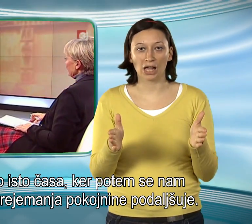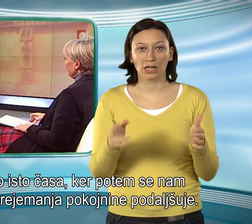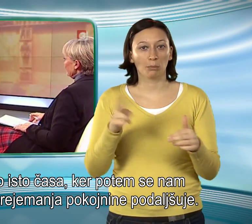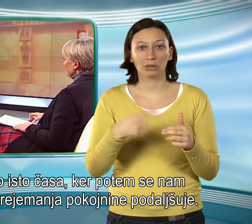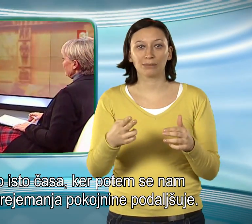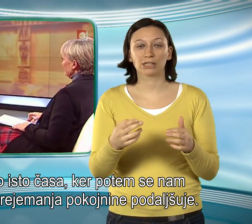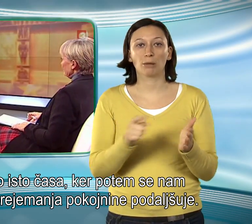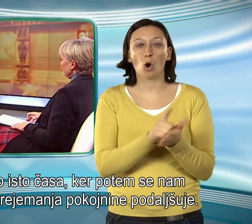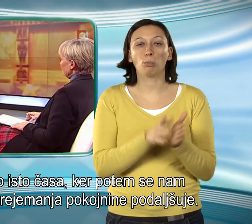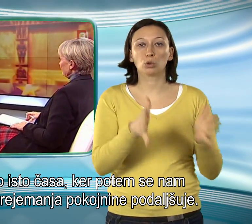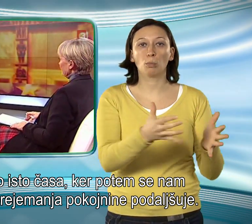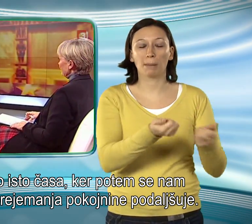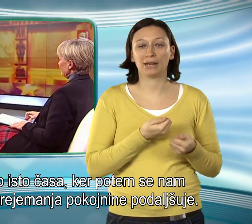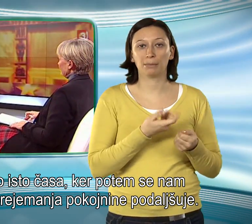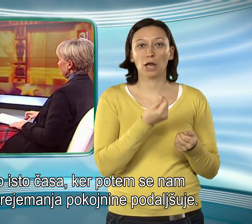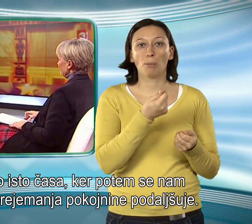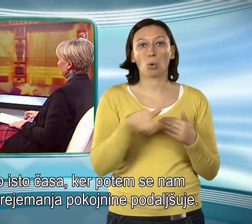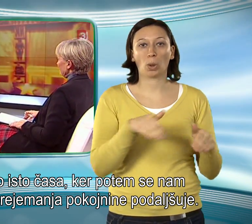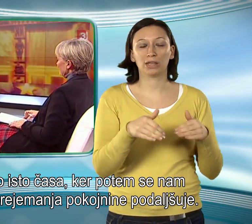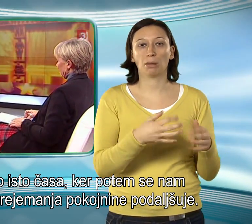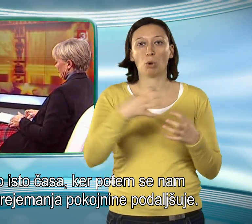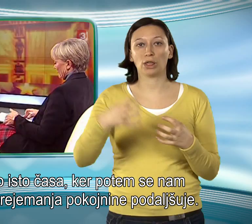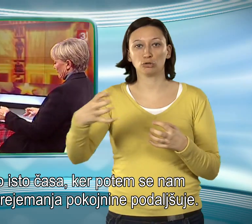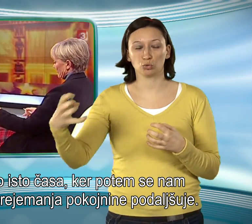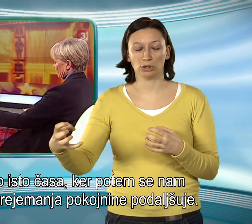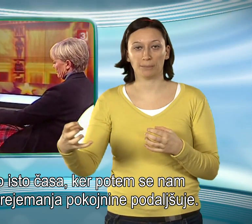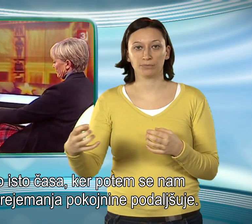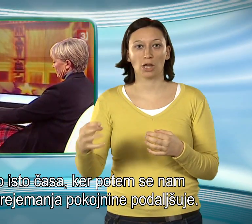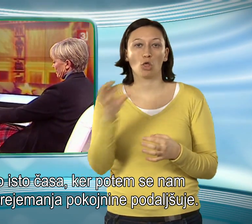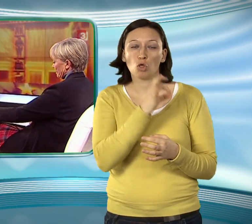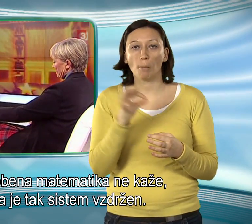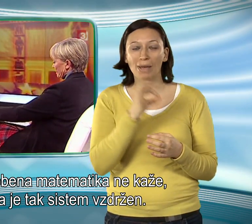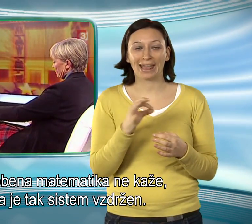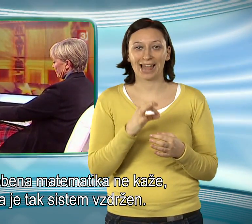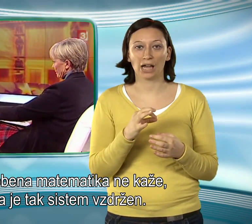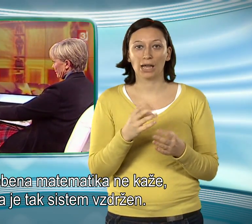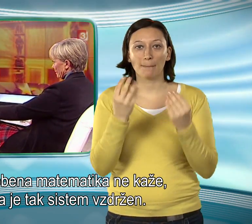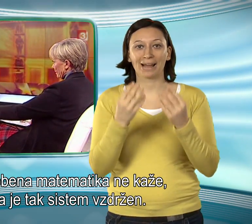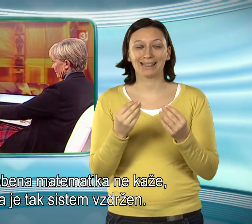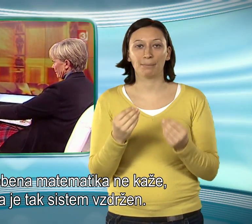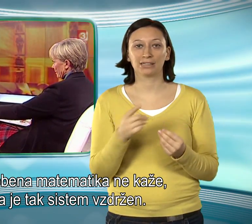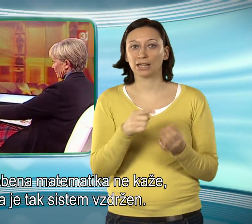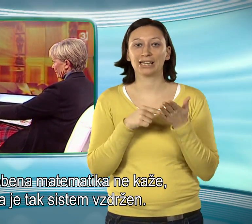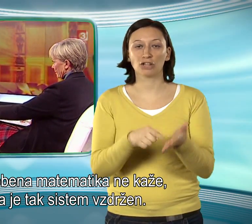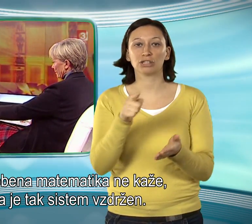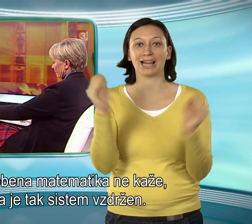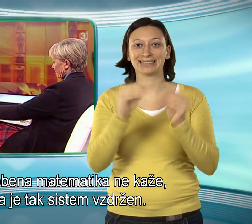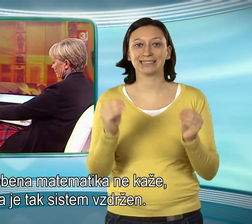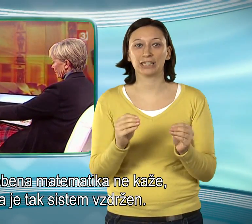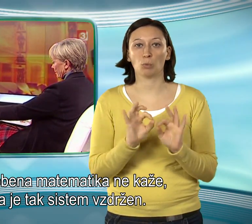časa, kajti potem se nam obdobje prejemanja pokojnine podaljšuje. In nobena matematika ne kaže, da je